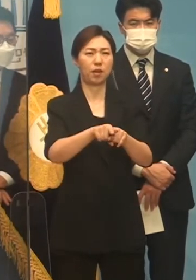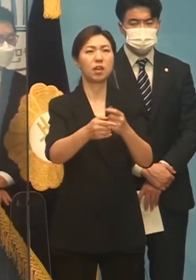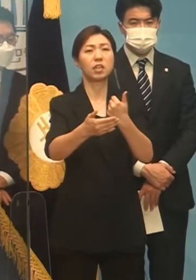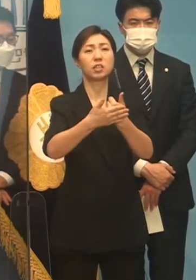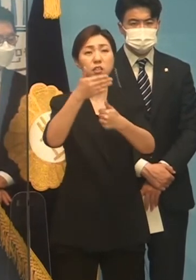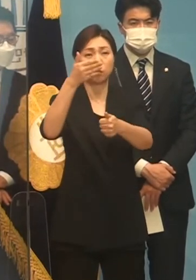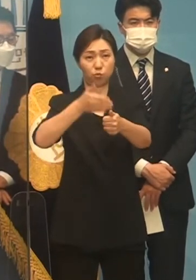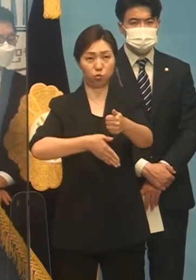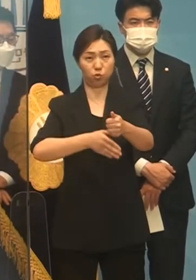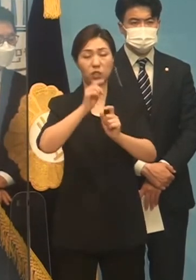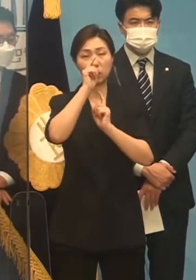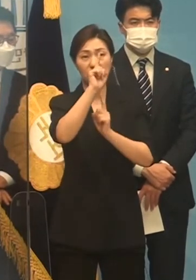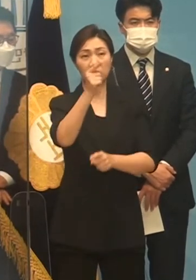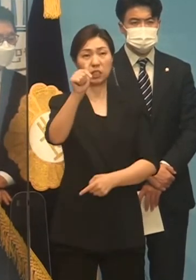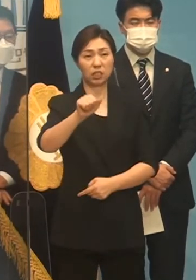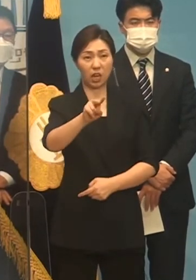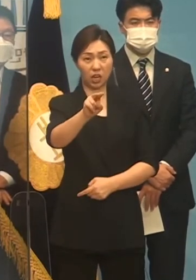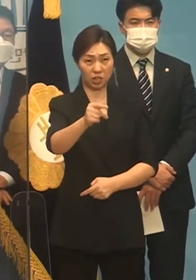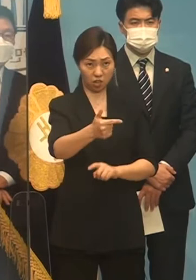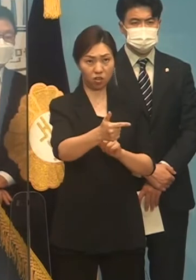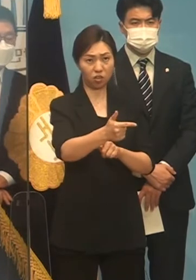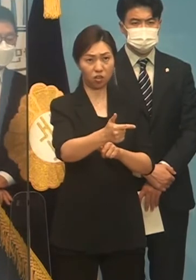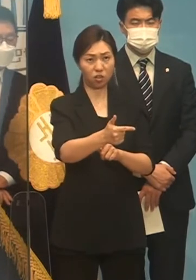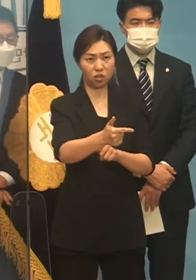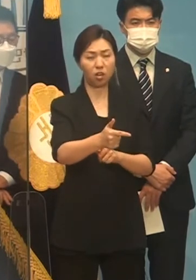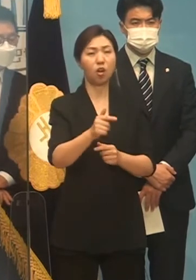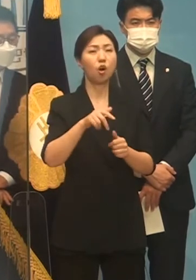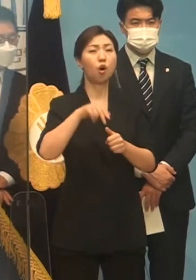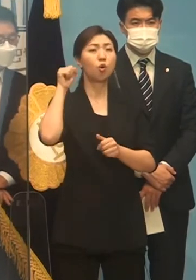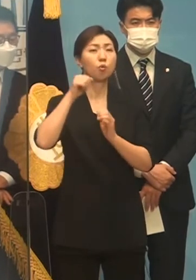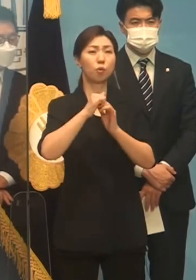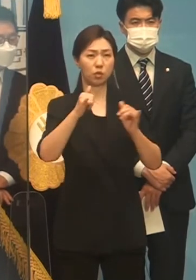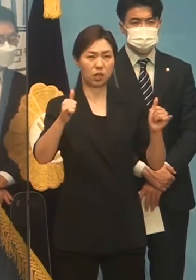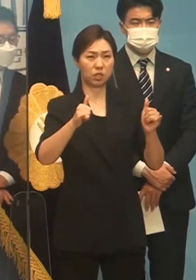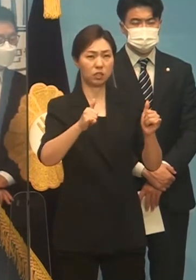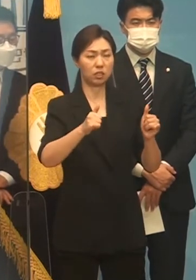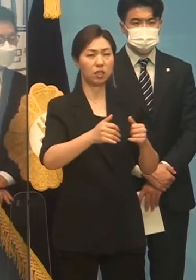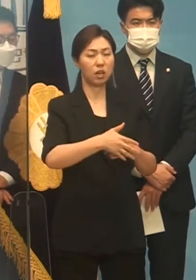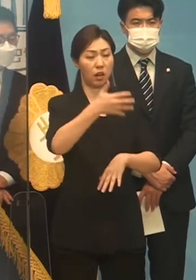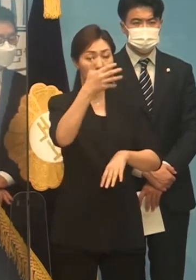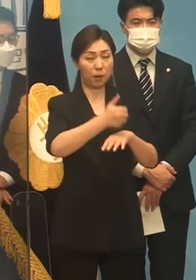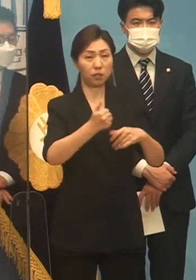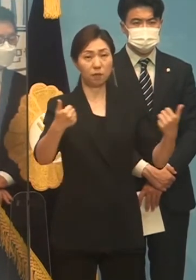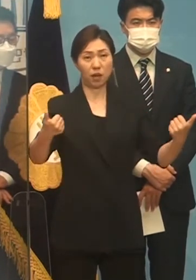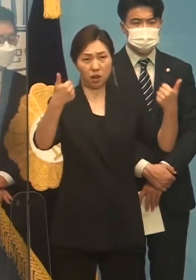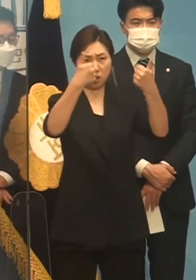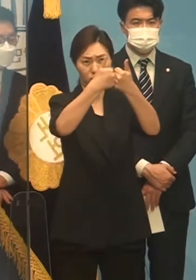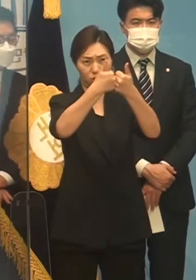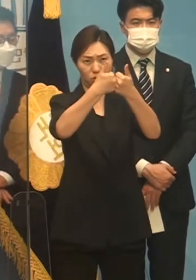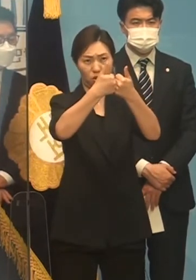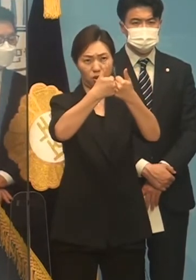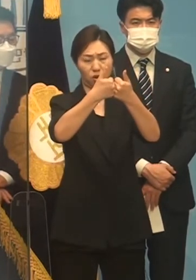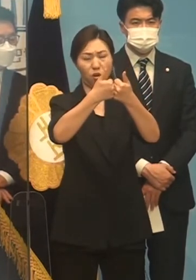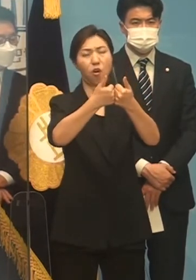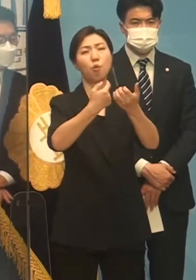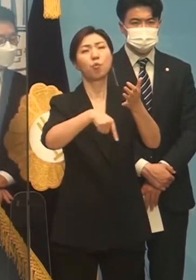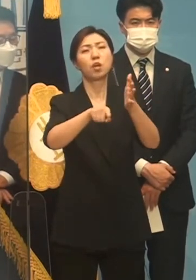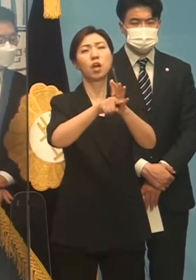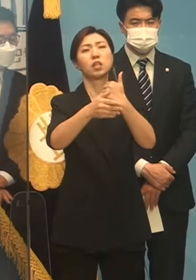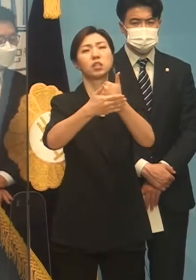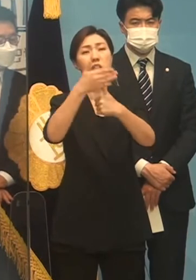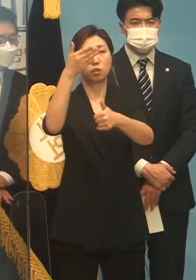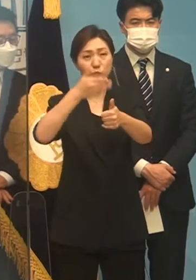이낙연을 민주당 경선 결선 투표로 보내주십시오. 이낙연이 결선에서 1위 후보와 맞붙을